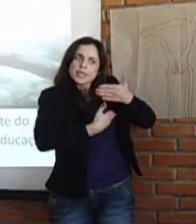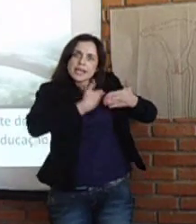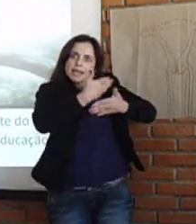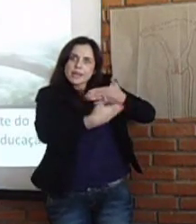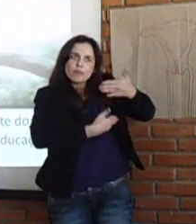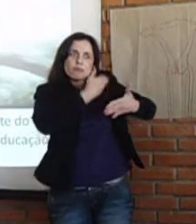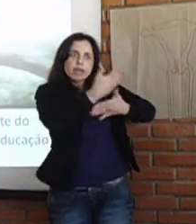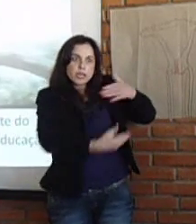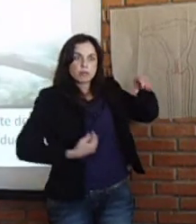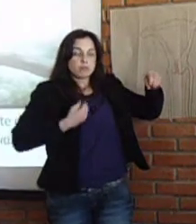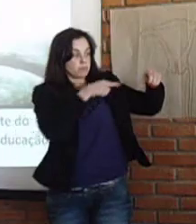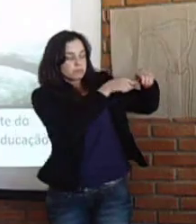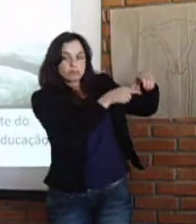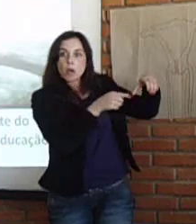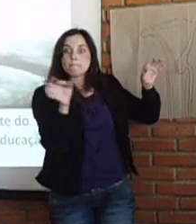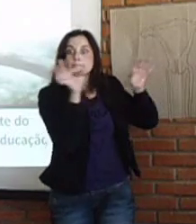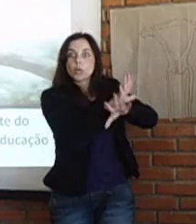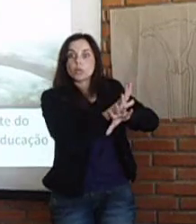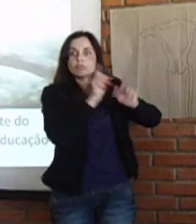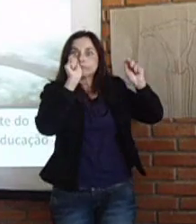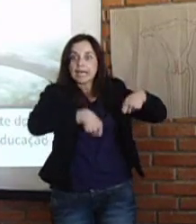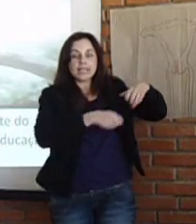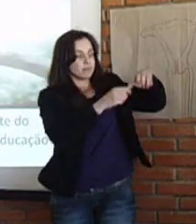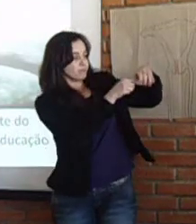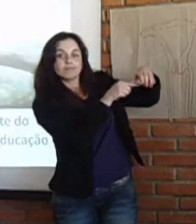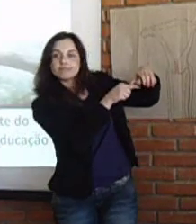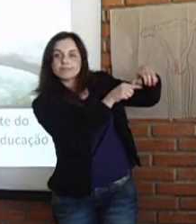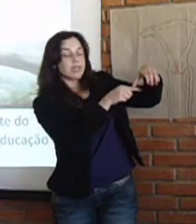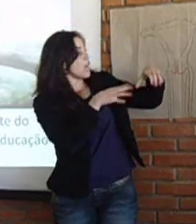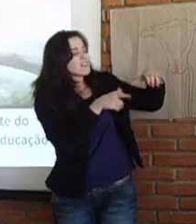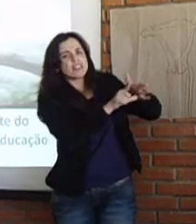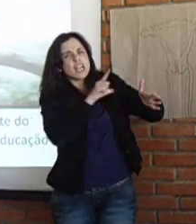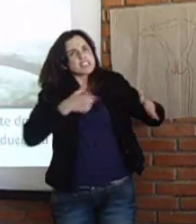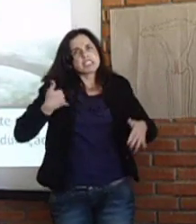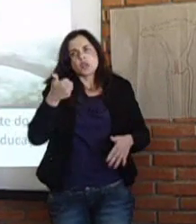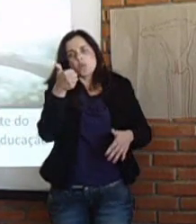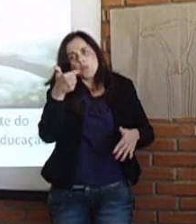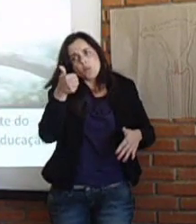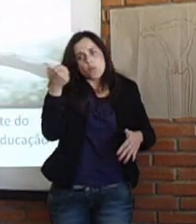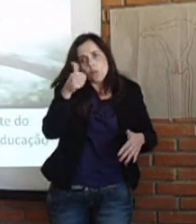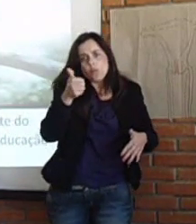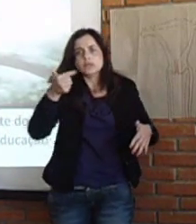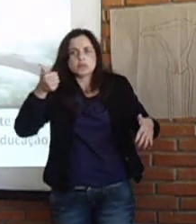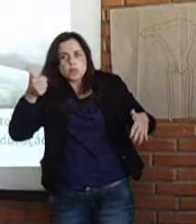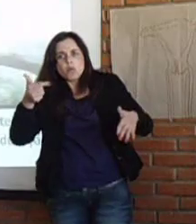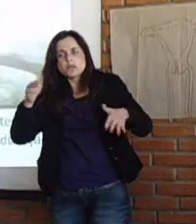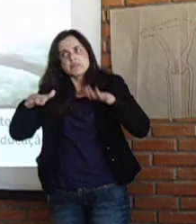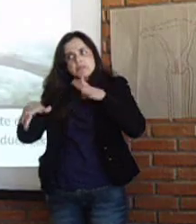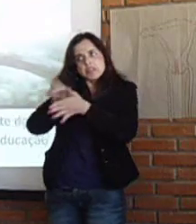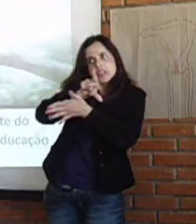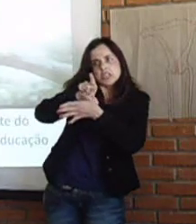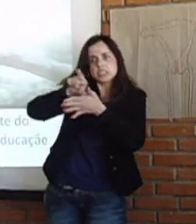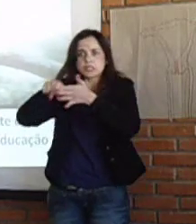certo momento da vida, normalmente por volta dos 11, 12 anos, talvez um pouco antes ou um pouco depois, em função